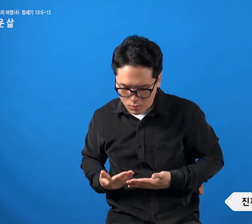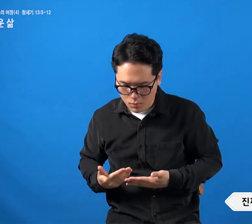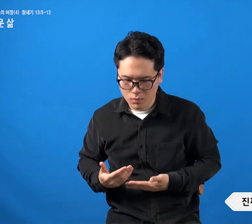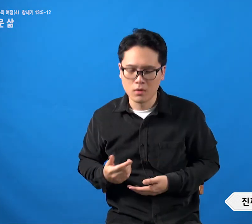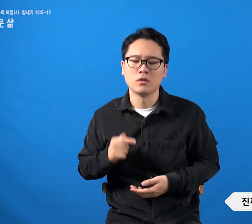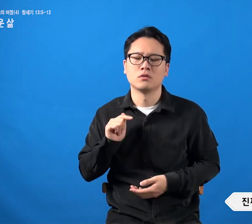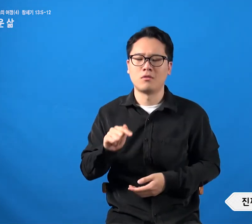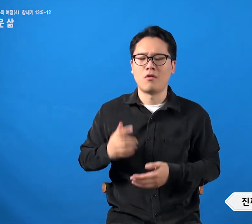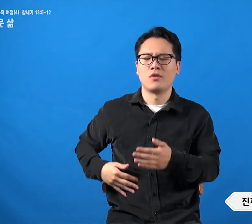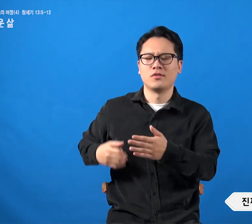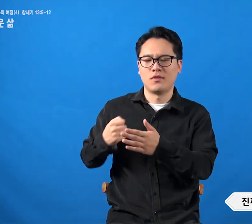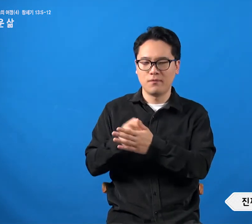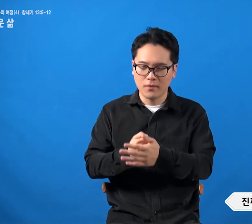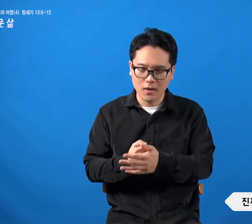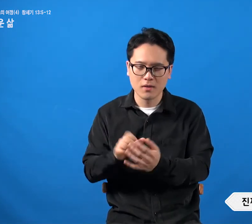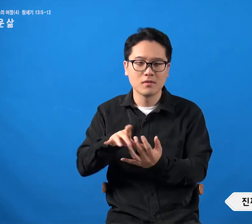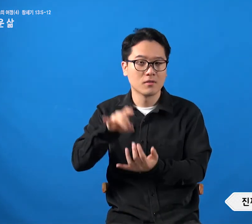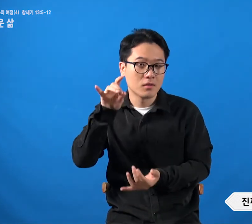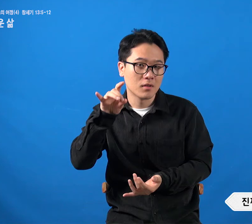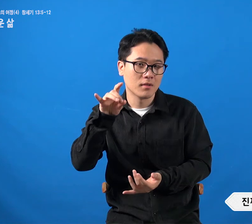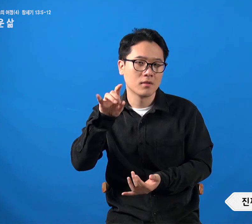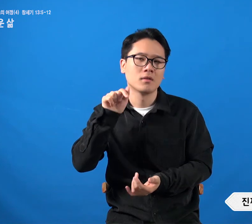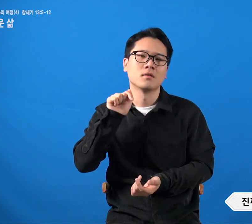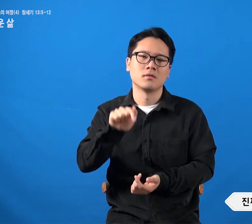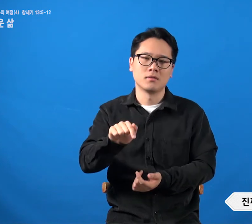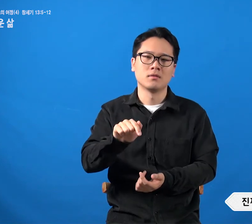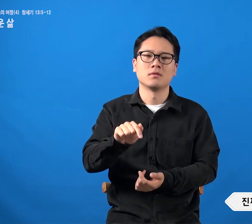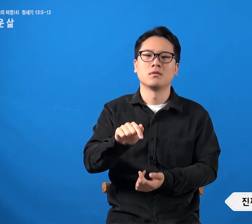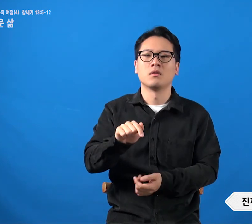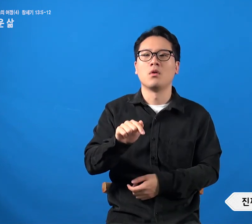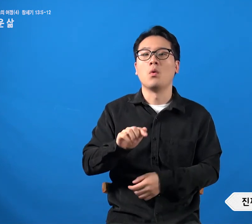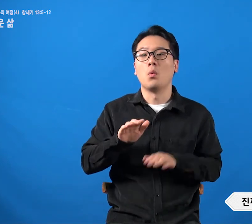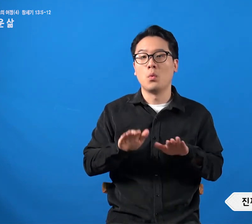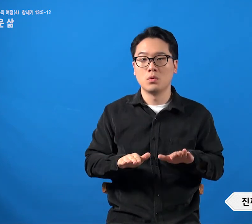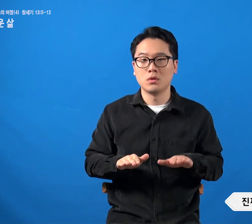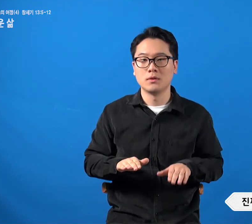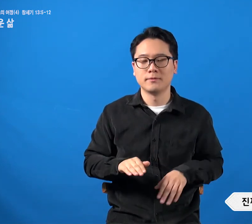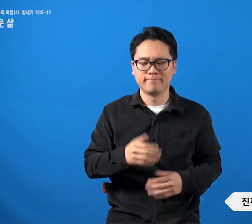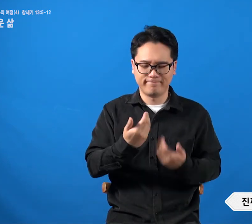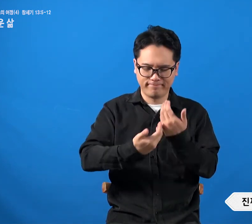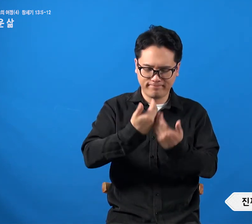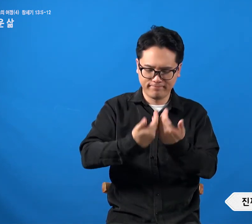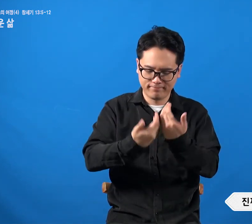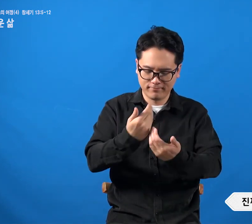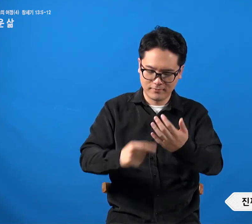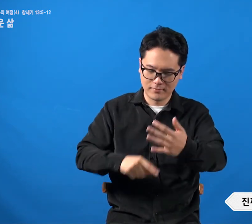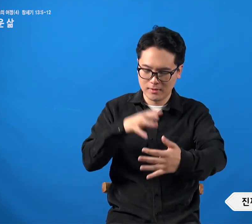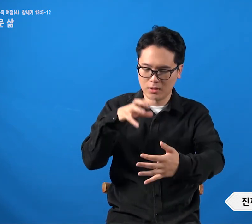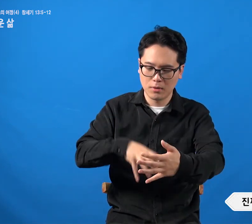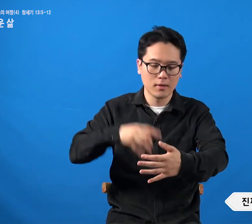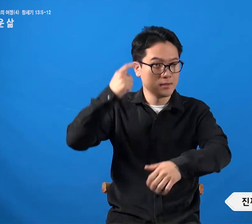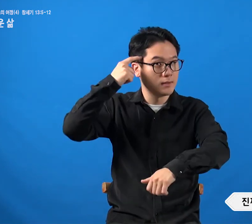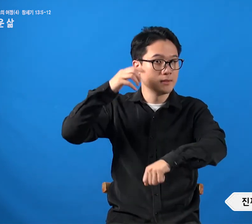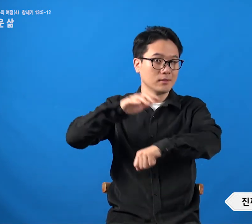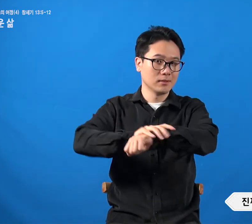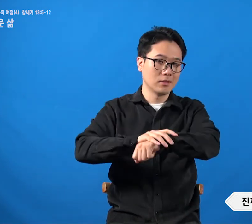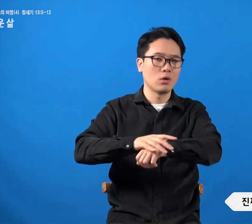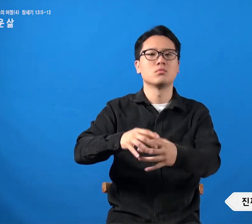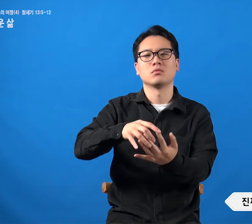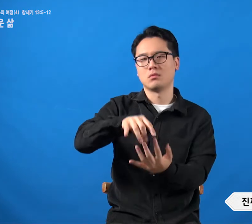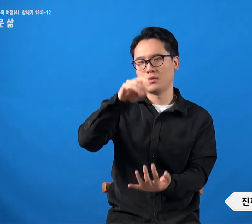축복을 선택했던 신뢰, 그 믿음의 결정, 오늘 그 갈등 가운데